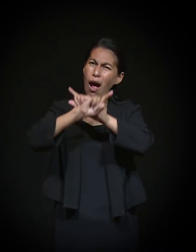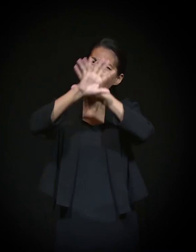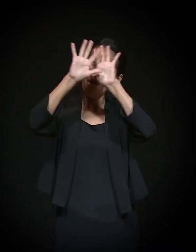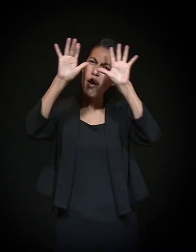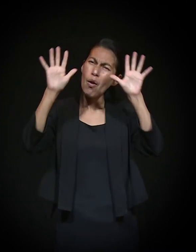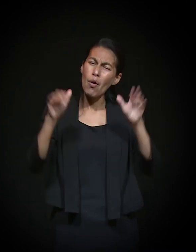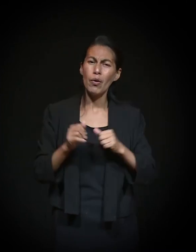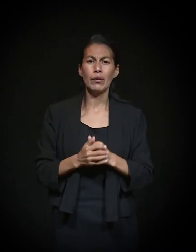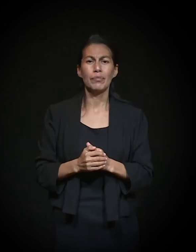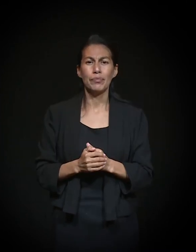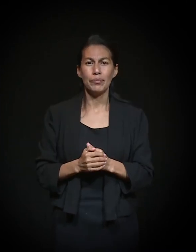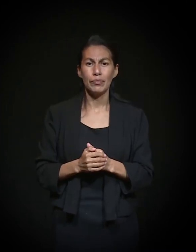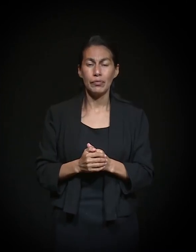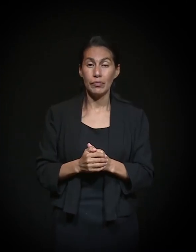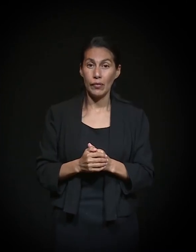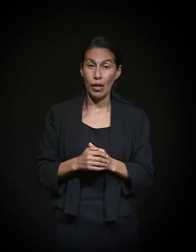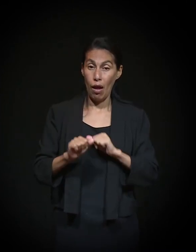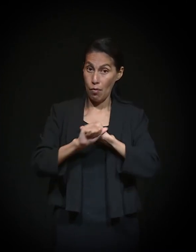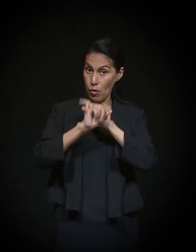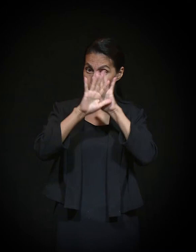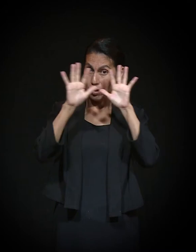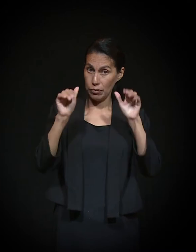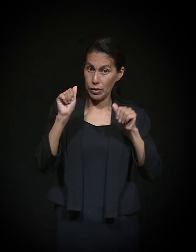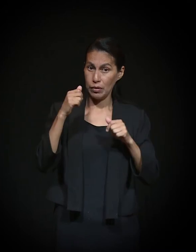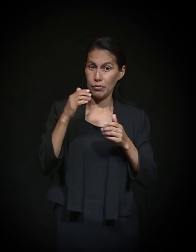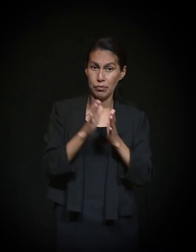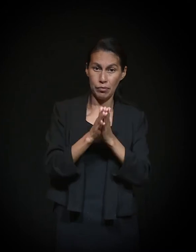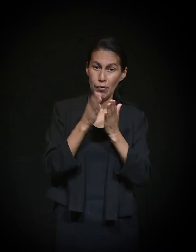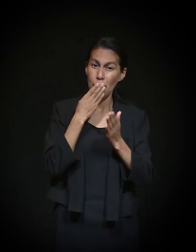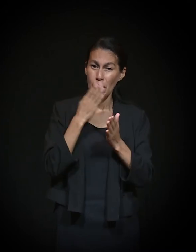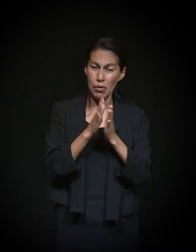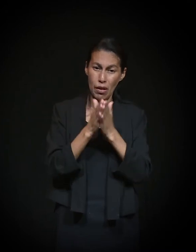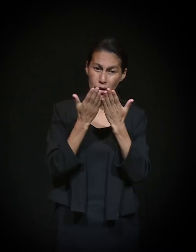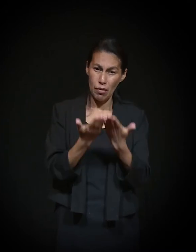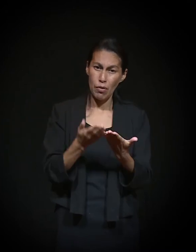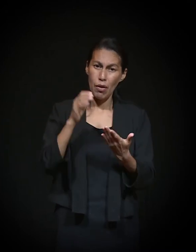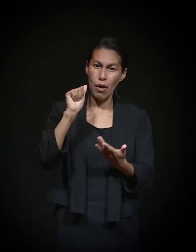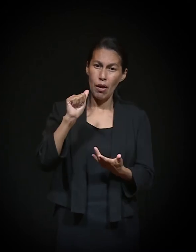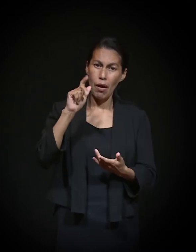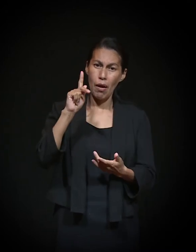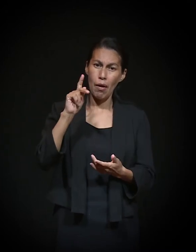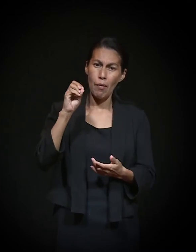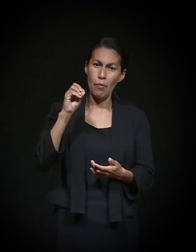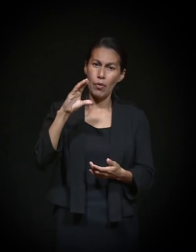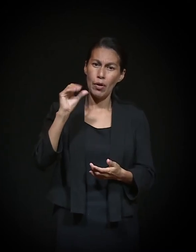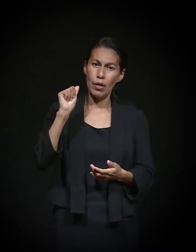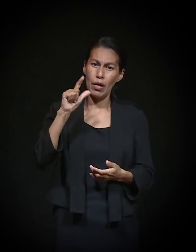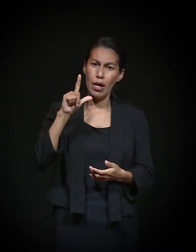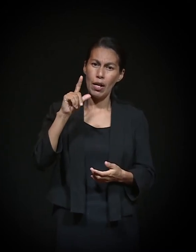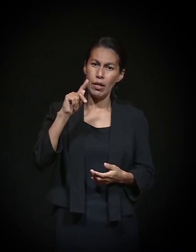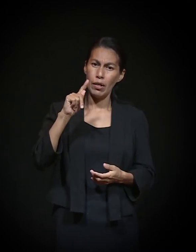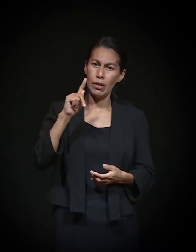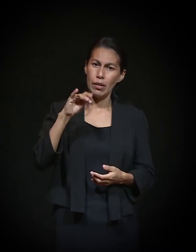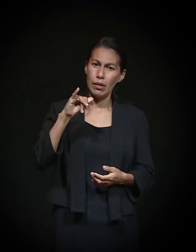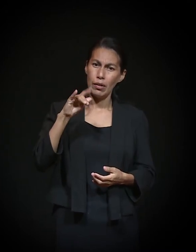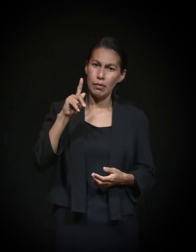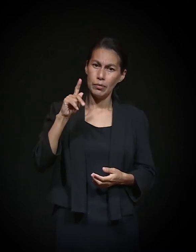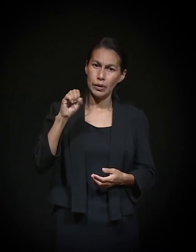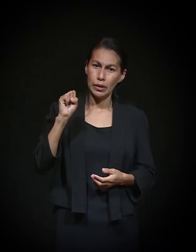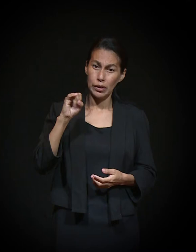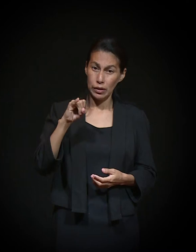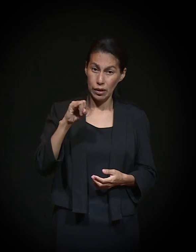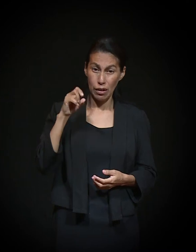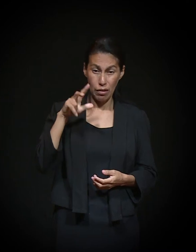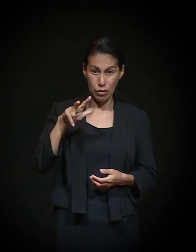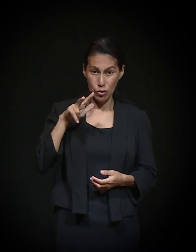gloria. Esa gloria que Apocalipsis 18, 2, va a revelar al